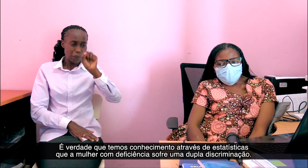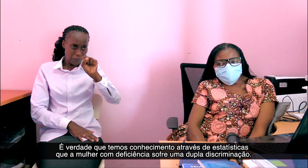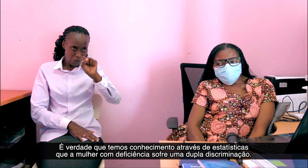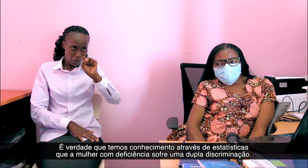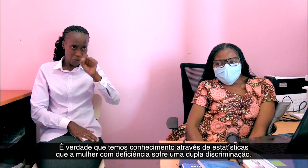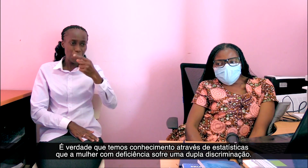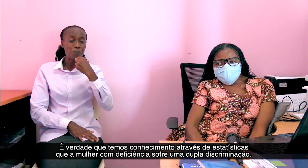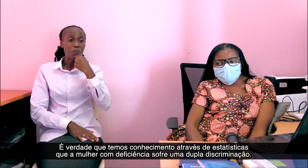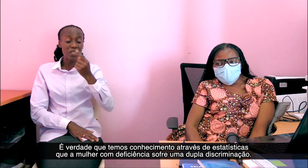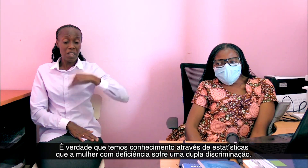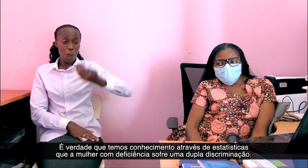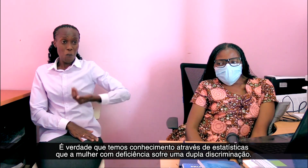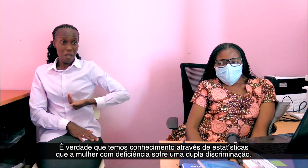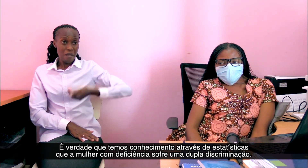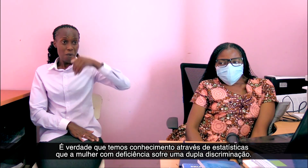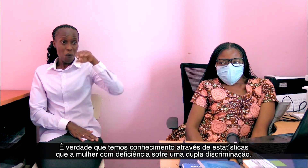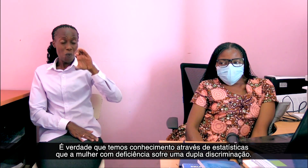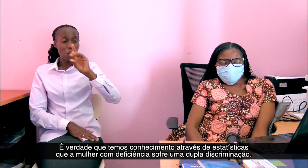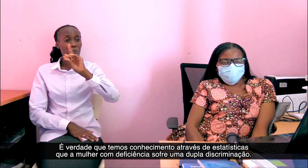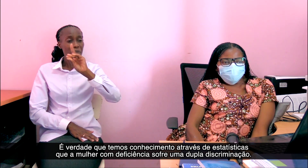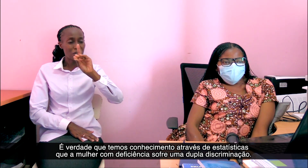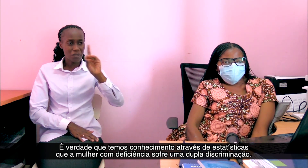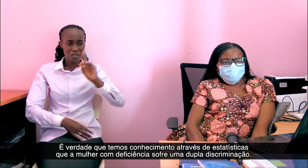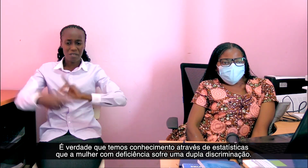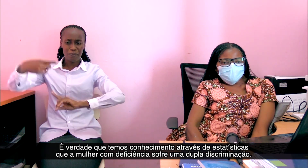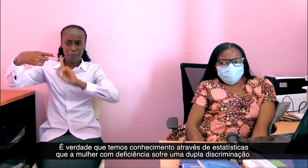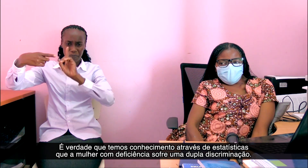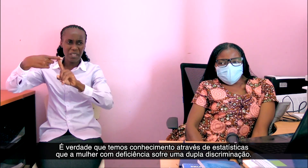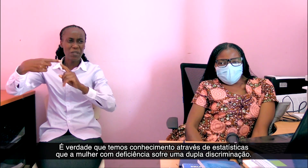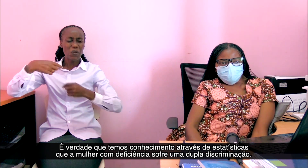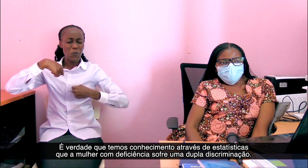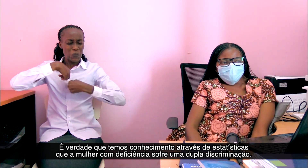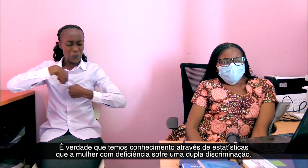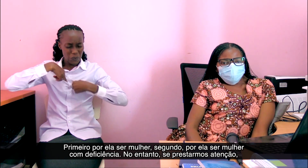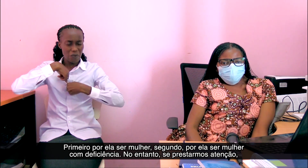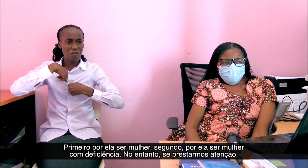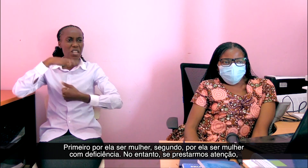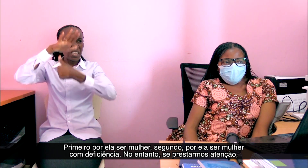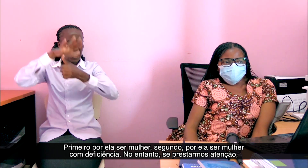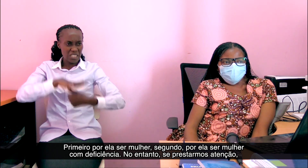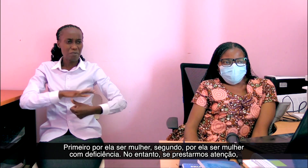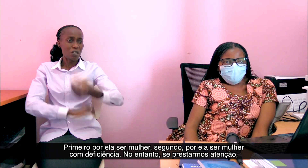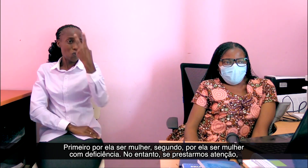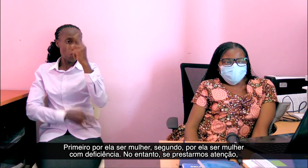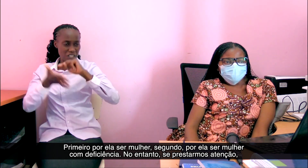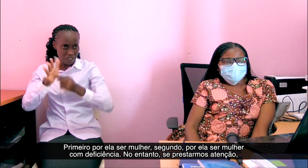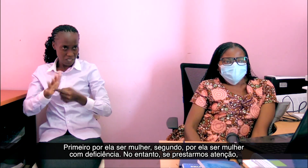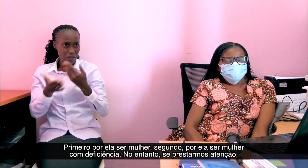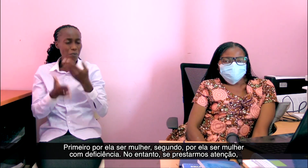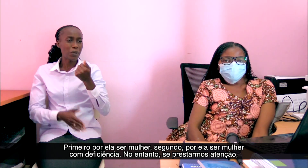com deficiência sofre uma dupla discriminação. Primeiro, por ela ser mulher,